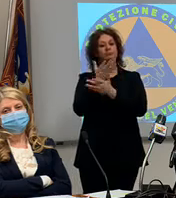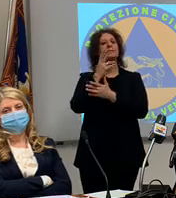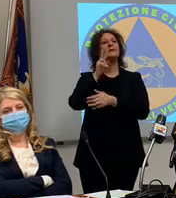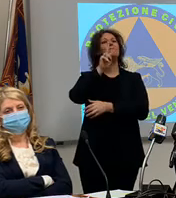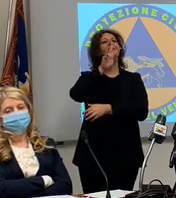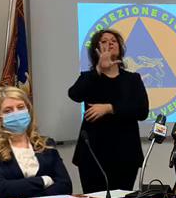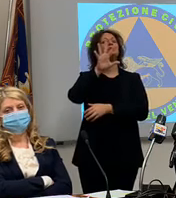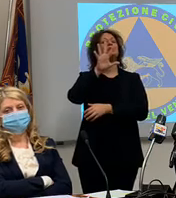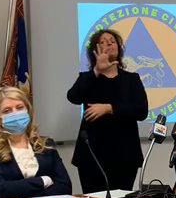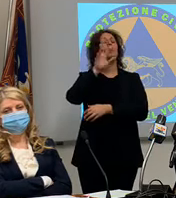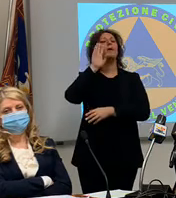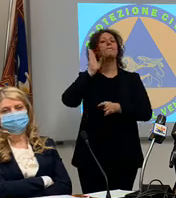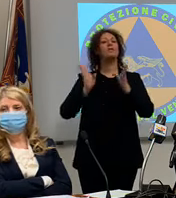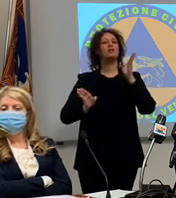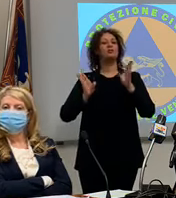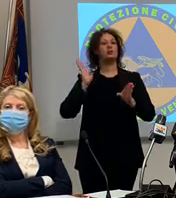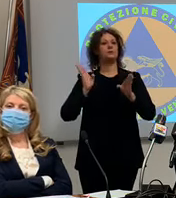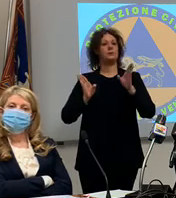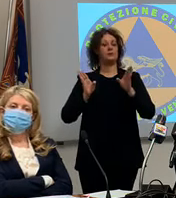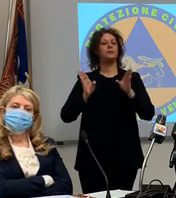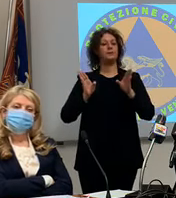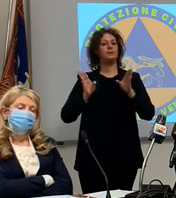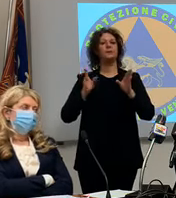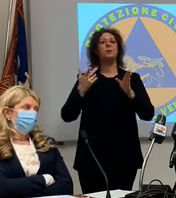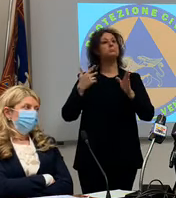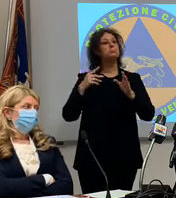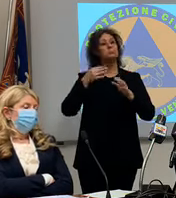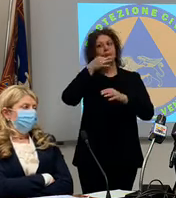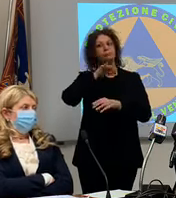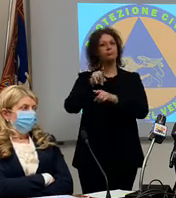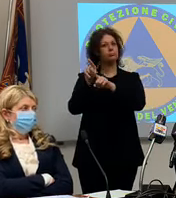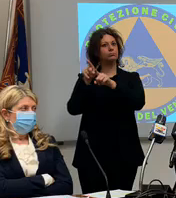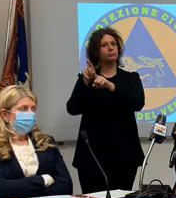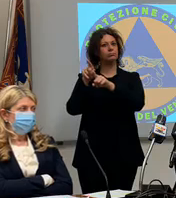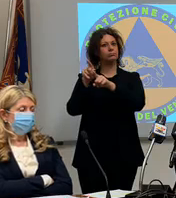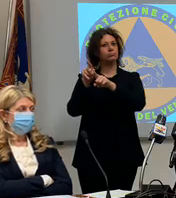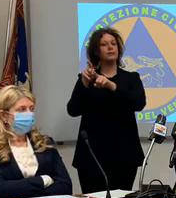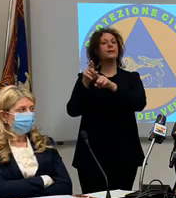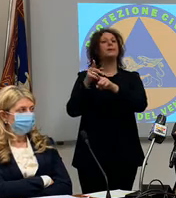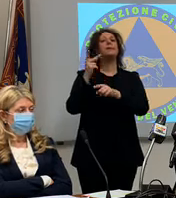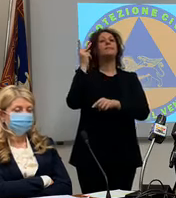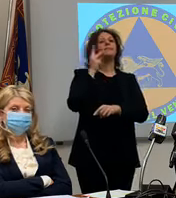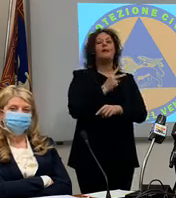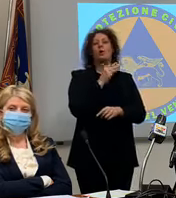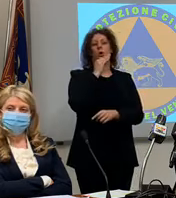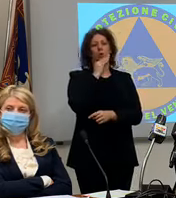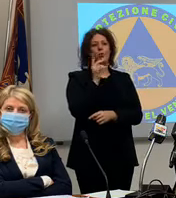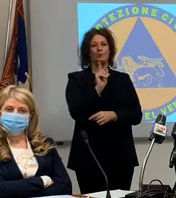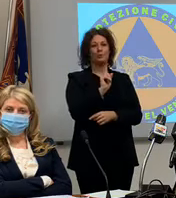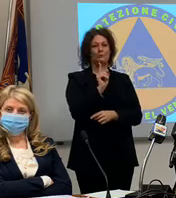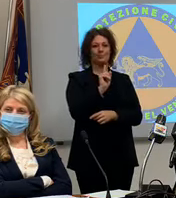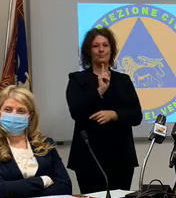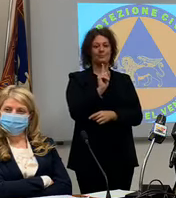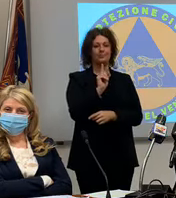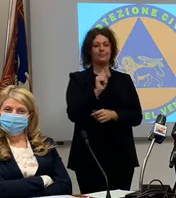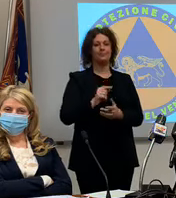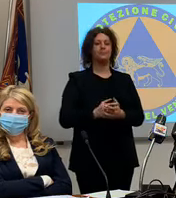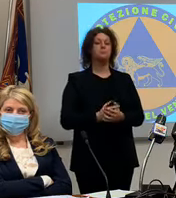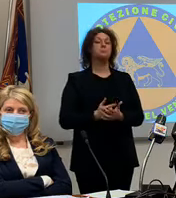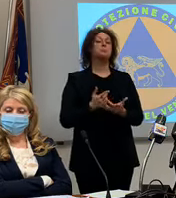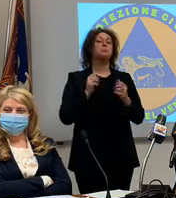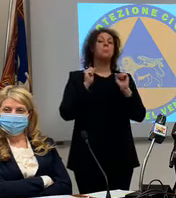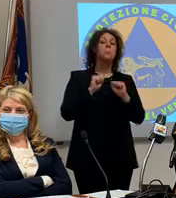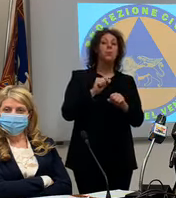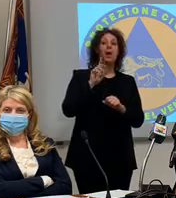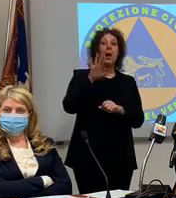insomma eh uomini della Polizia Municipale cioè le forze sono ridotte Immagino che ci siano anche delle forze di polizia